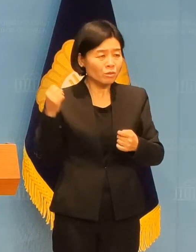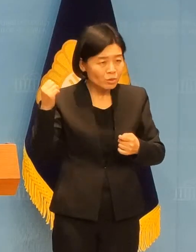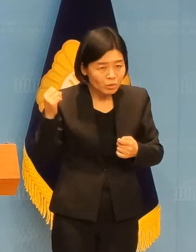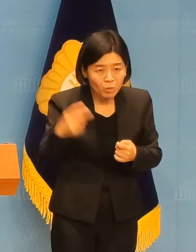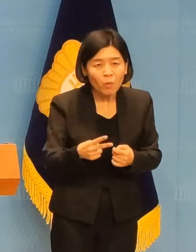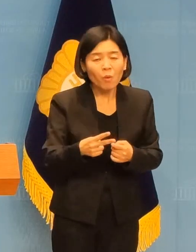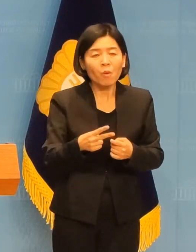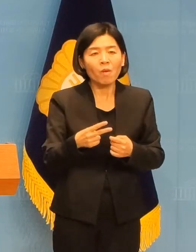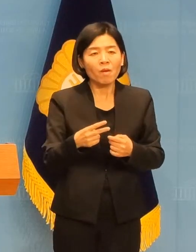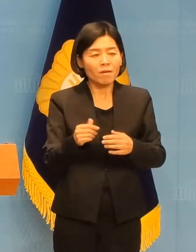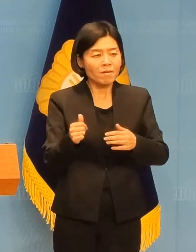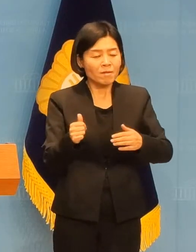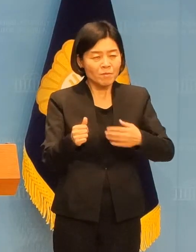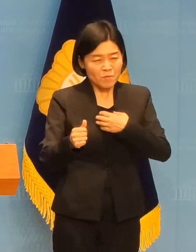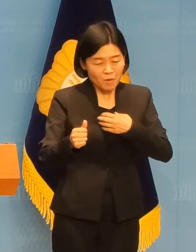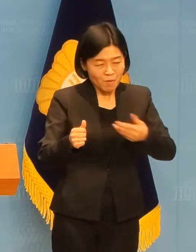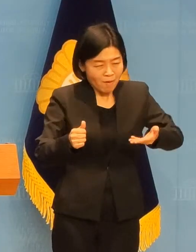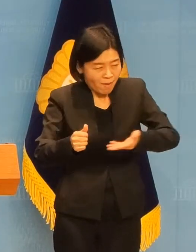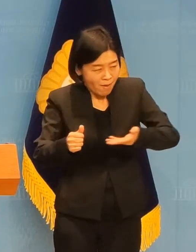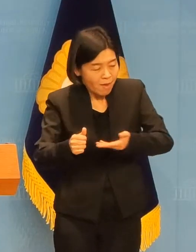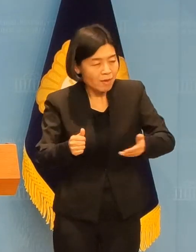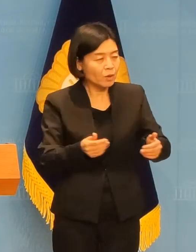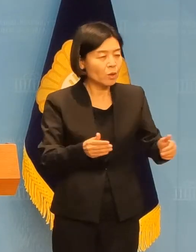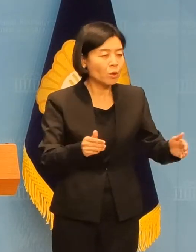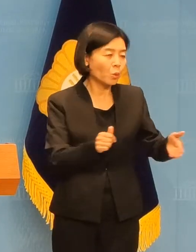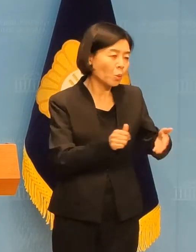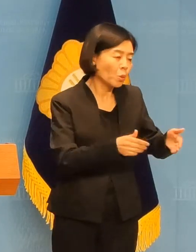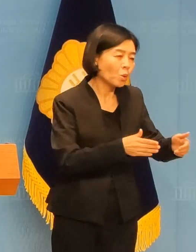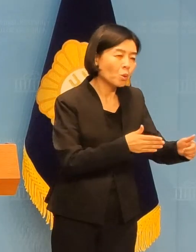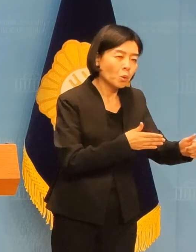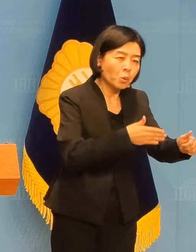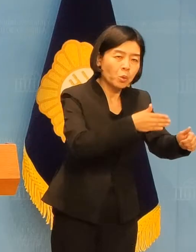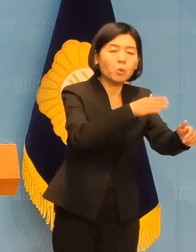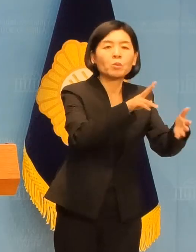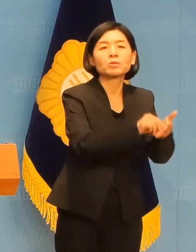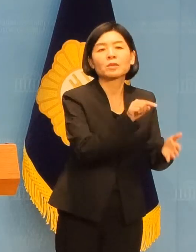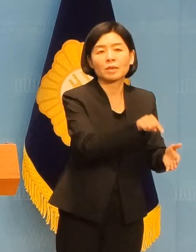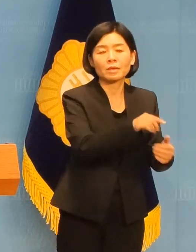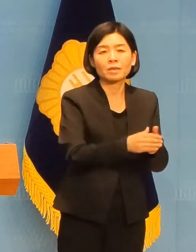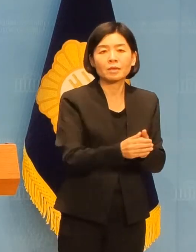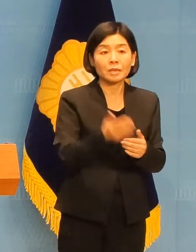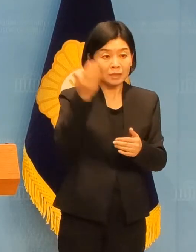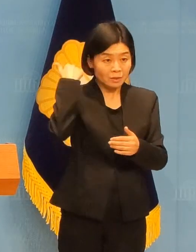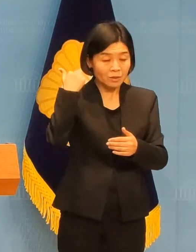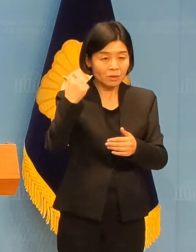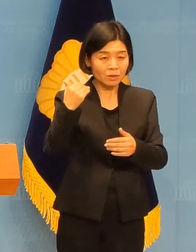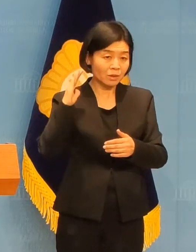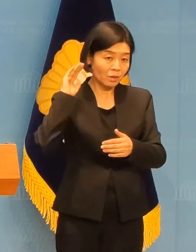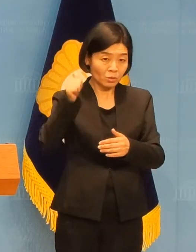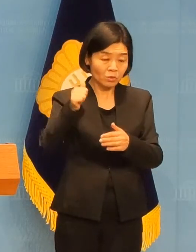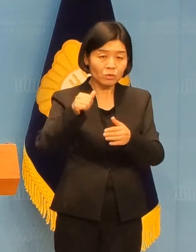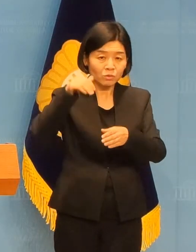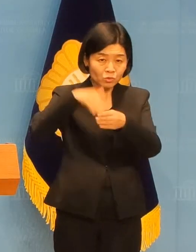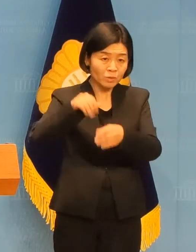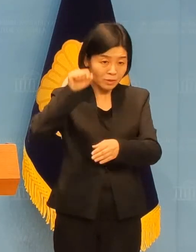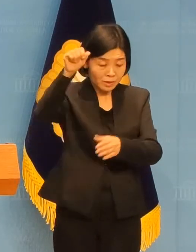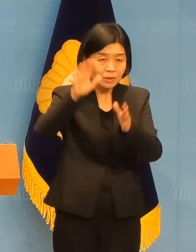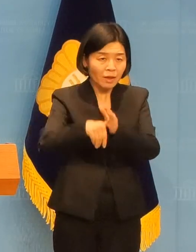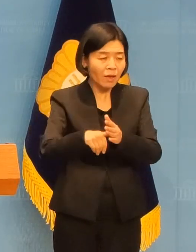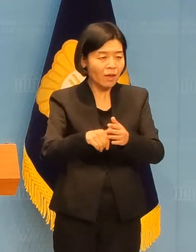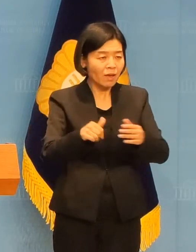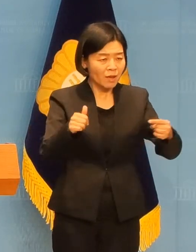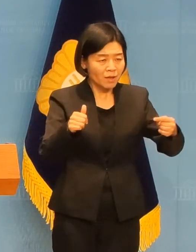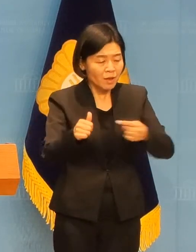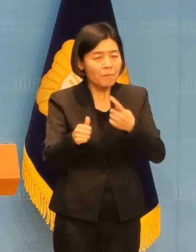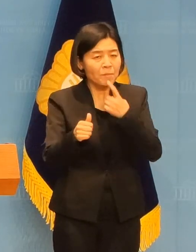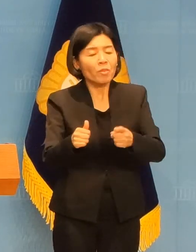행위를 사주하는 것과 다름없습니다. 지난 대선 당시에도 테러 위험 때문에 방탄 조치가